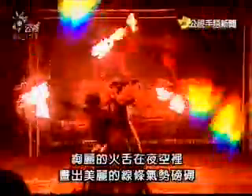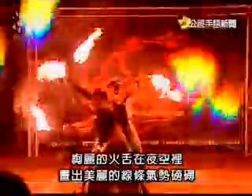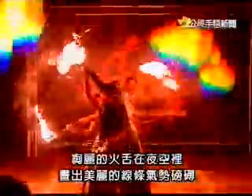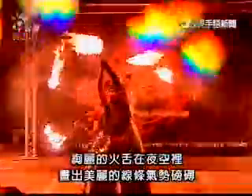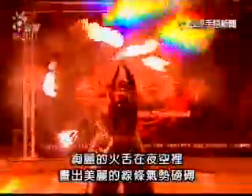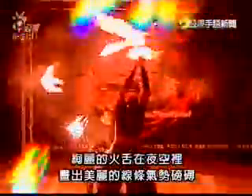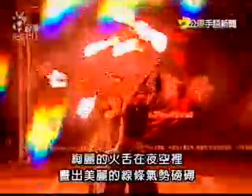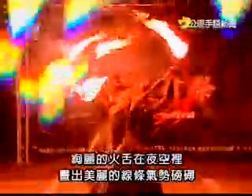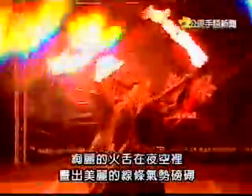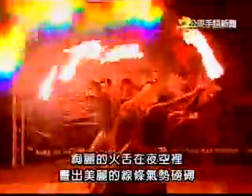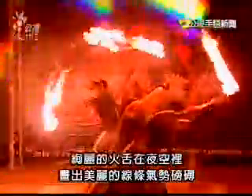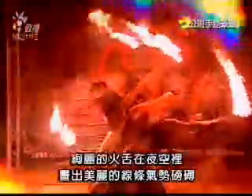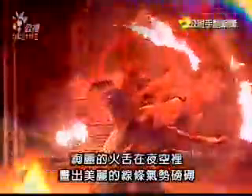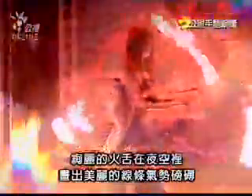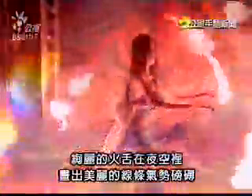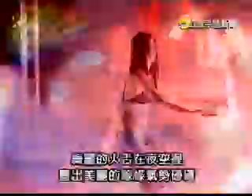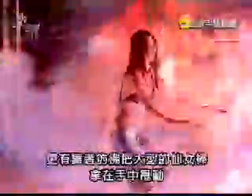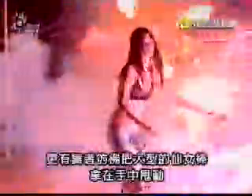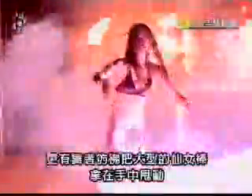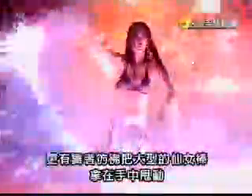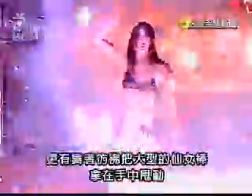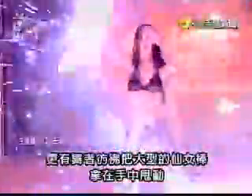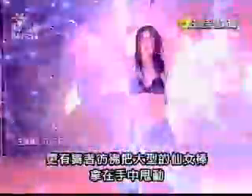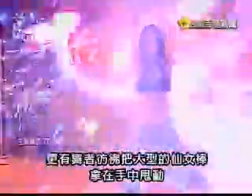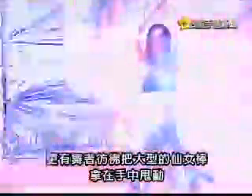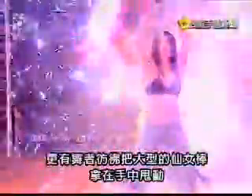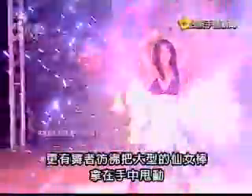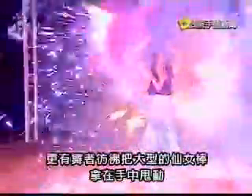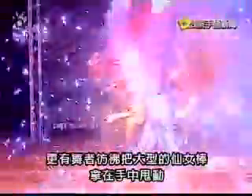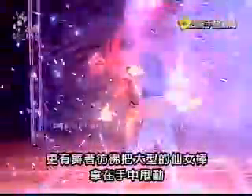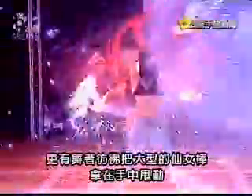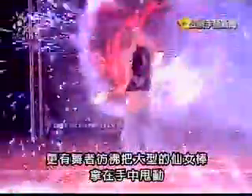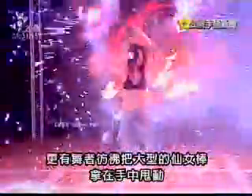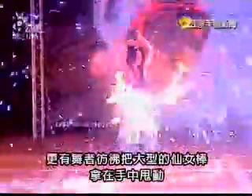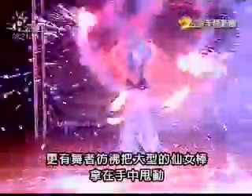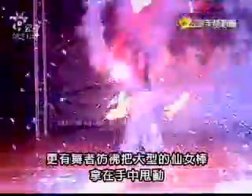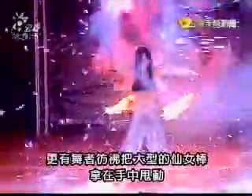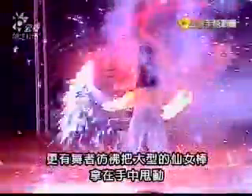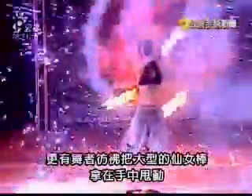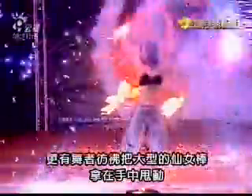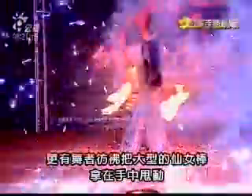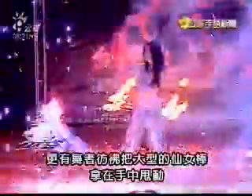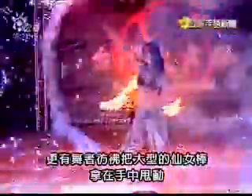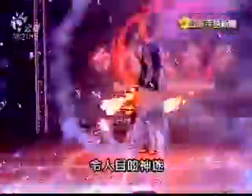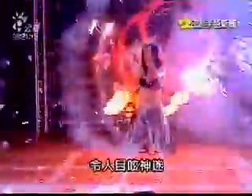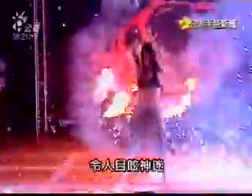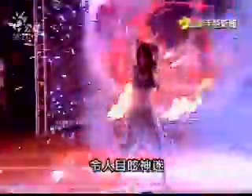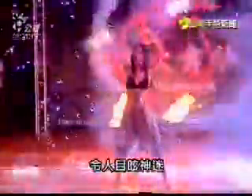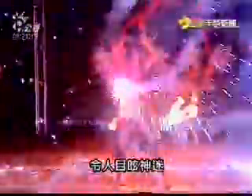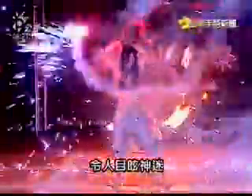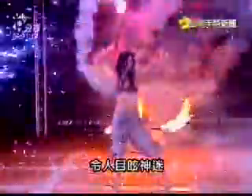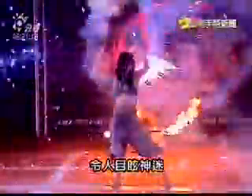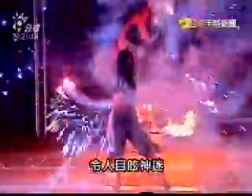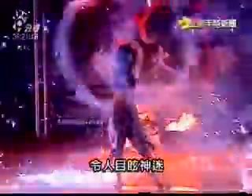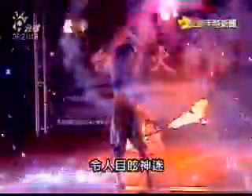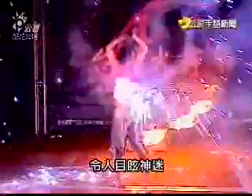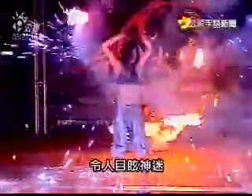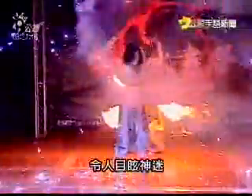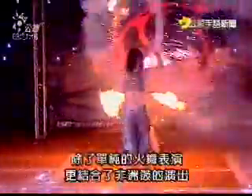线条，气势磅礴。更有舞者仿佛把大型的仙女棒拿在手中甩动，令人目眩神迷。除了单